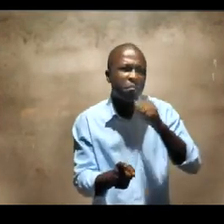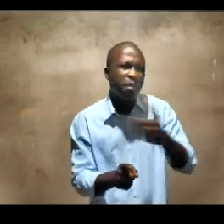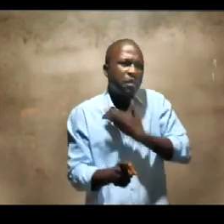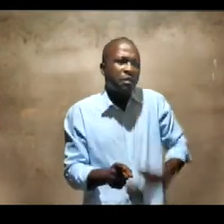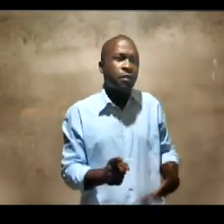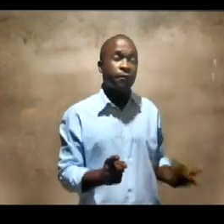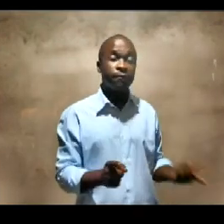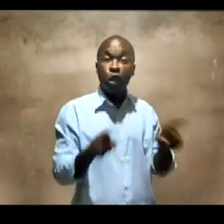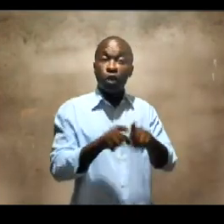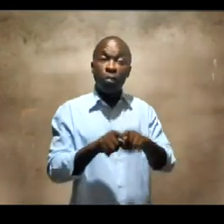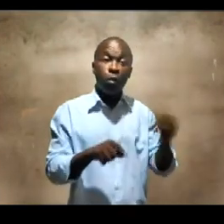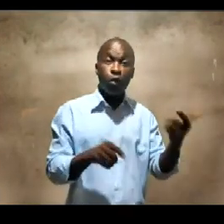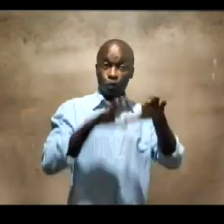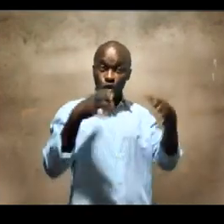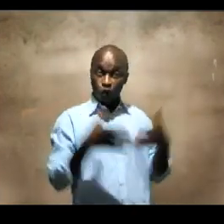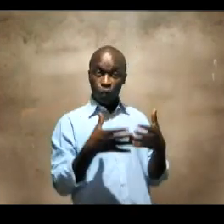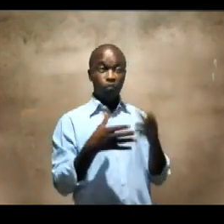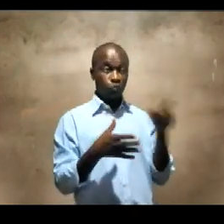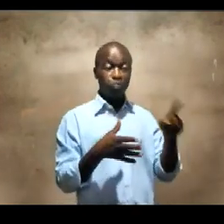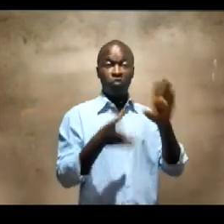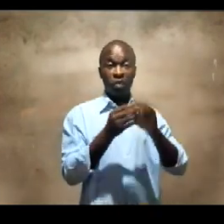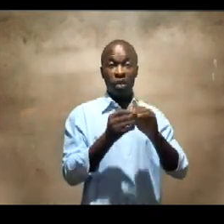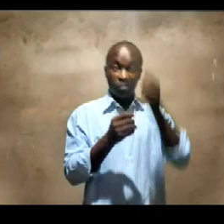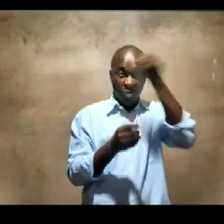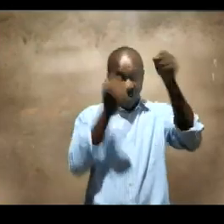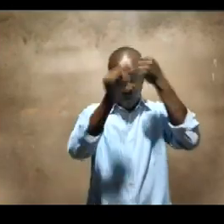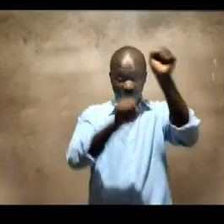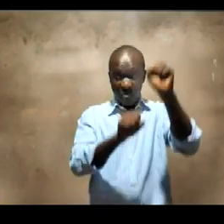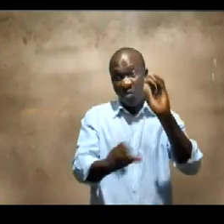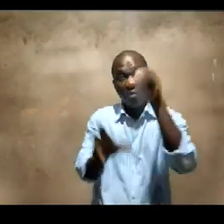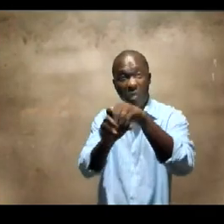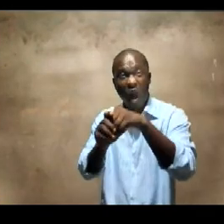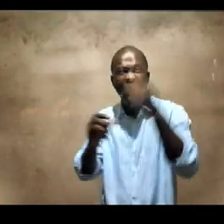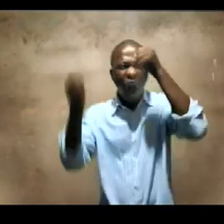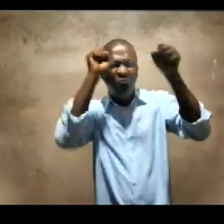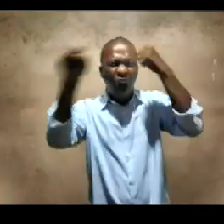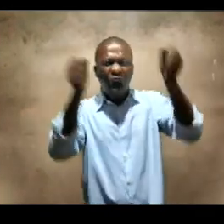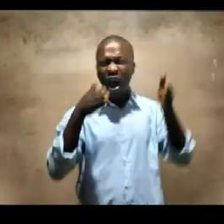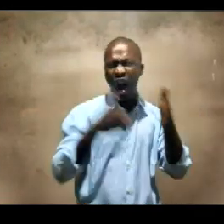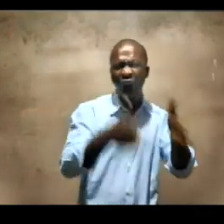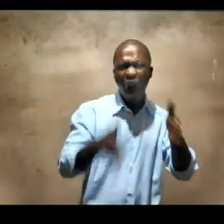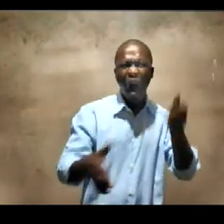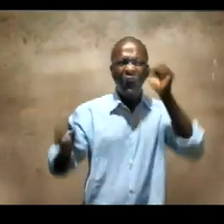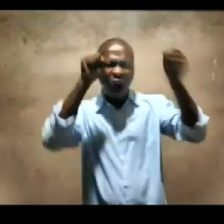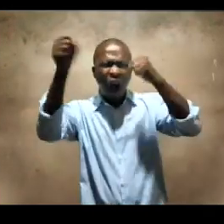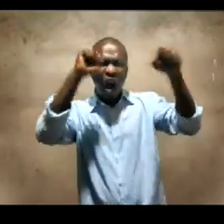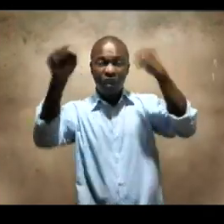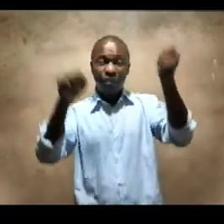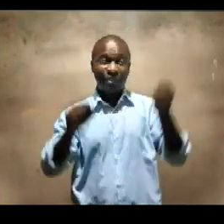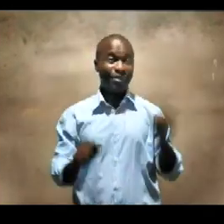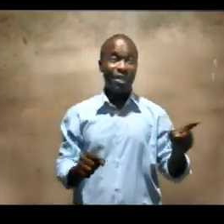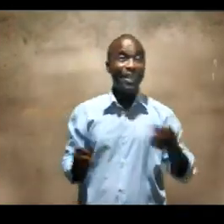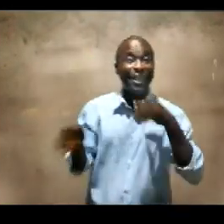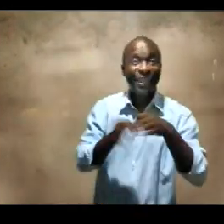Chamisa, le patron du MDC, qui a demandé à ses troupes de ne pas aller dans la rue aujourd'hui, parce qu'il explique que quand eux vont dans la rue